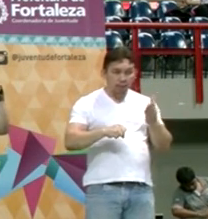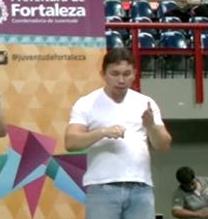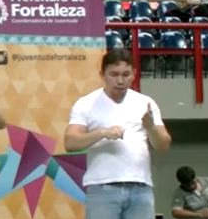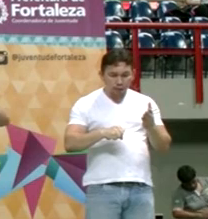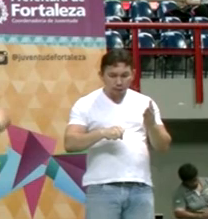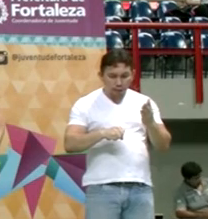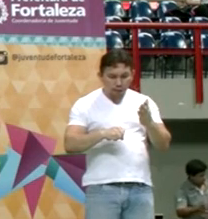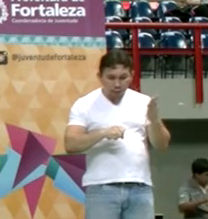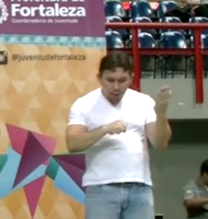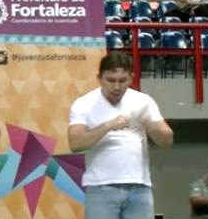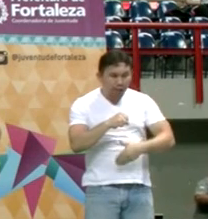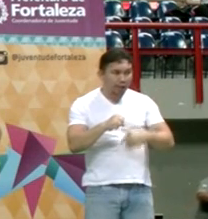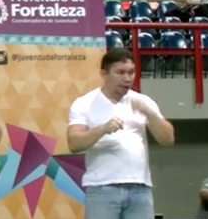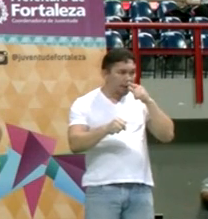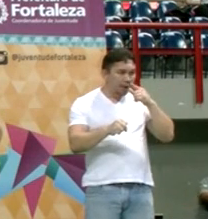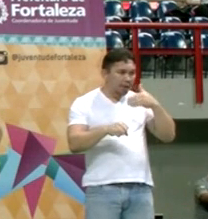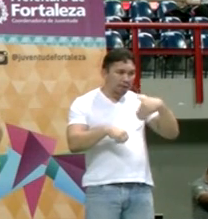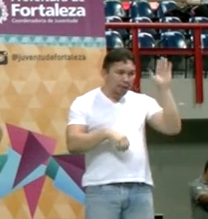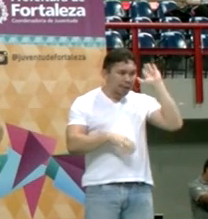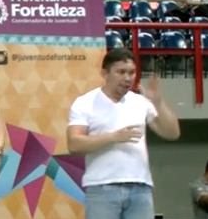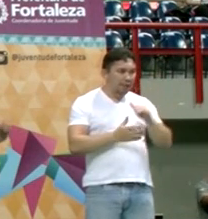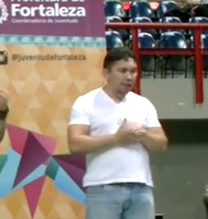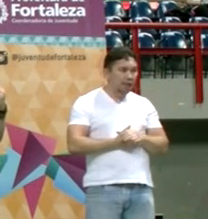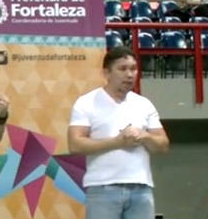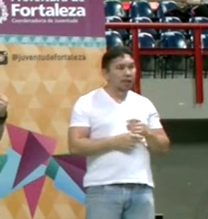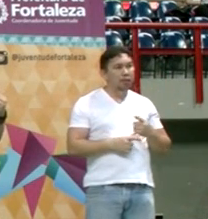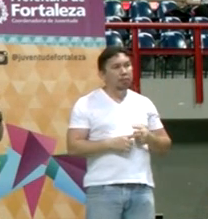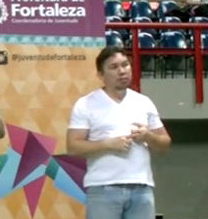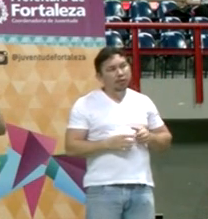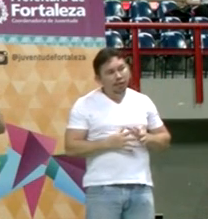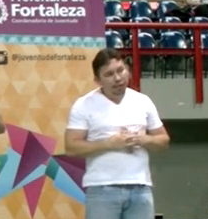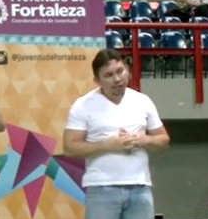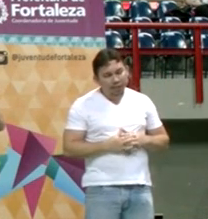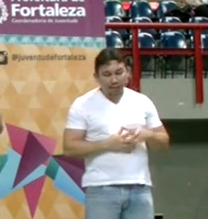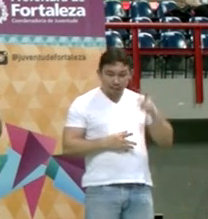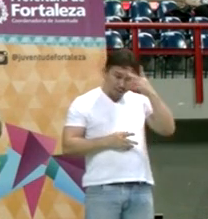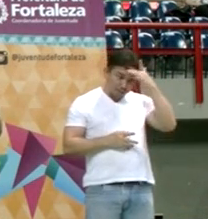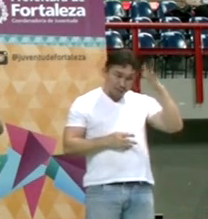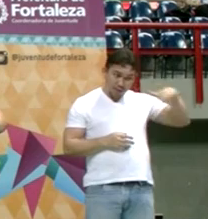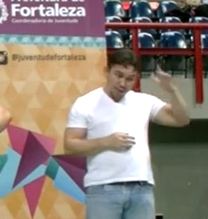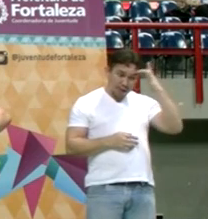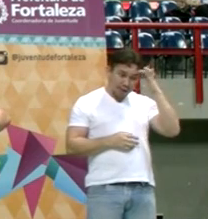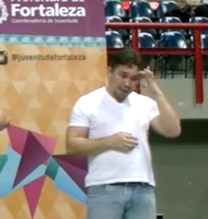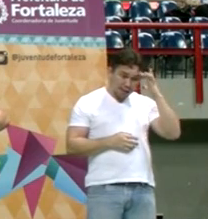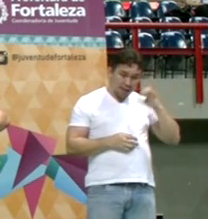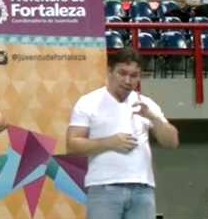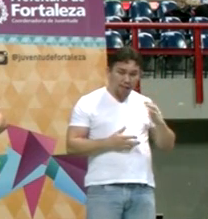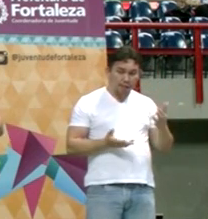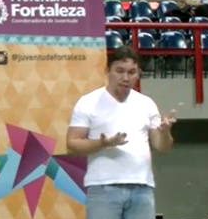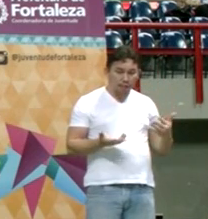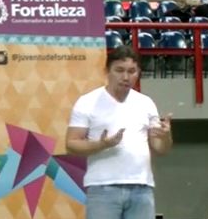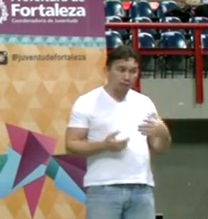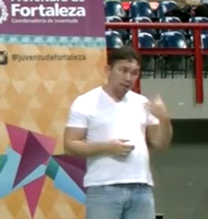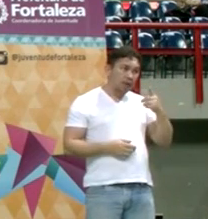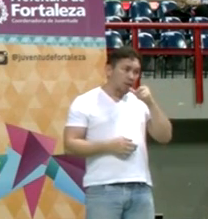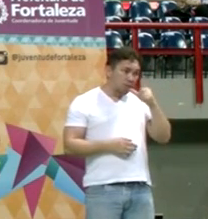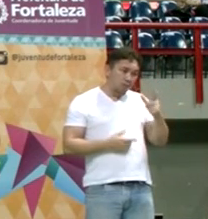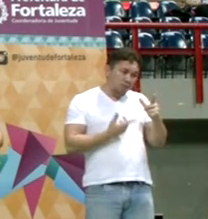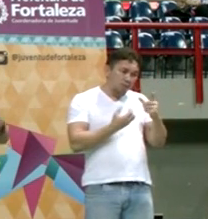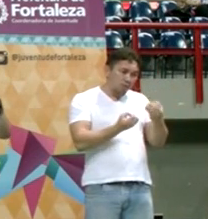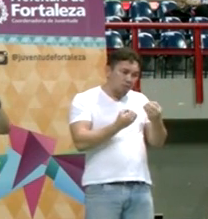Cortaram e levaram. Por quê, professor? Porque o pessoal achava que era o